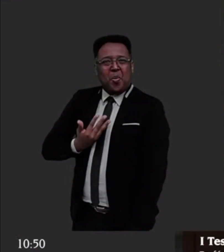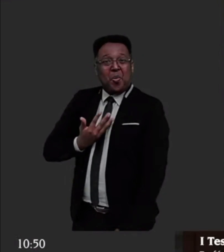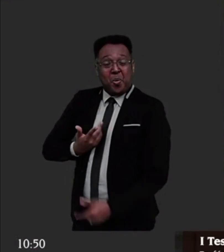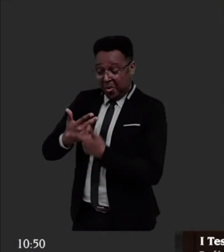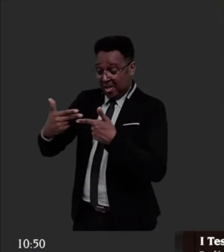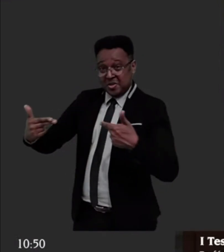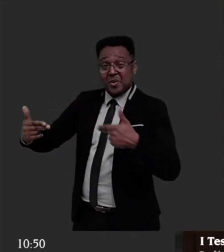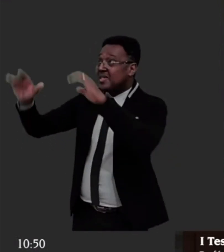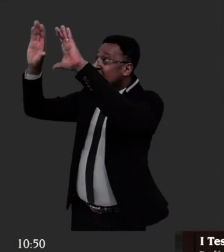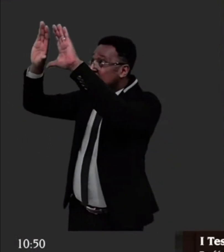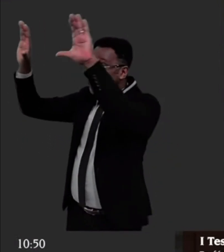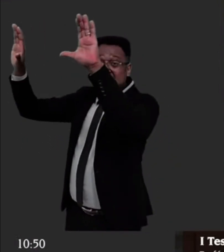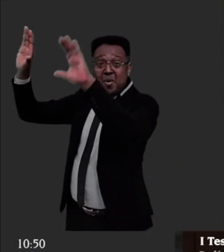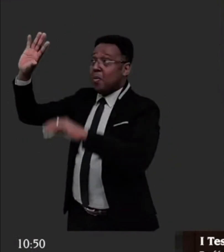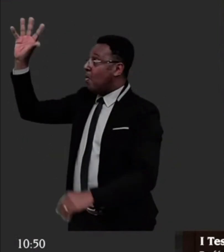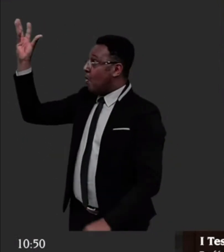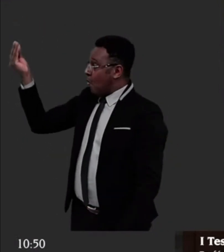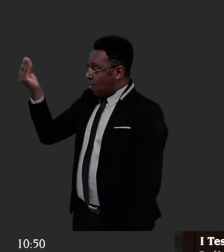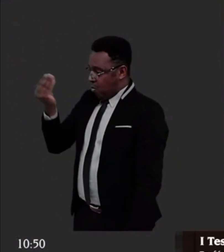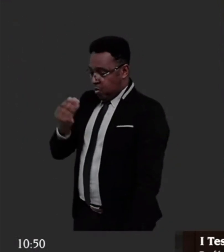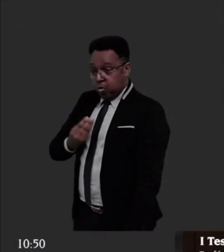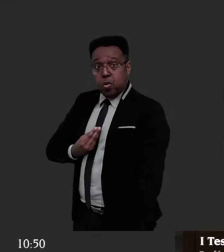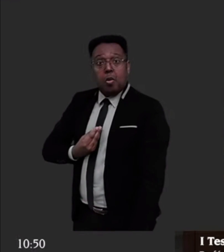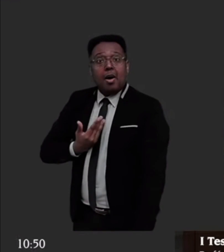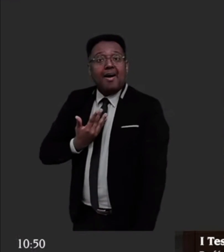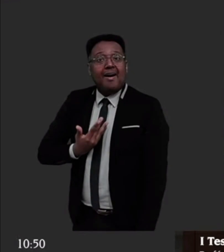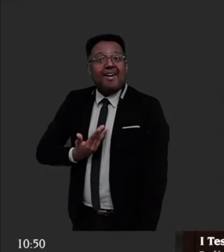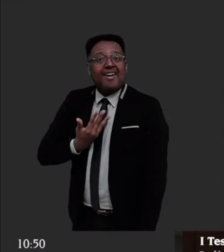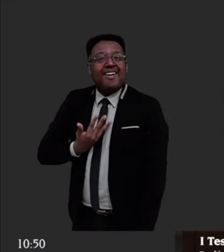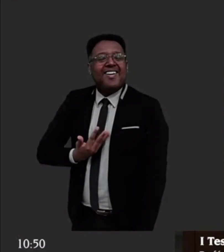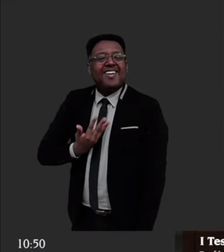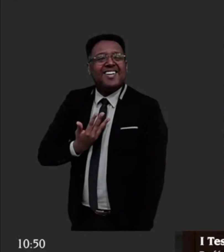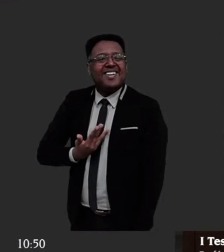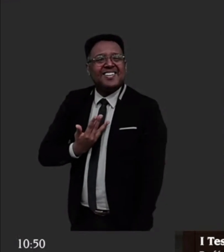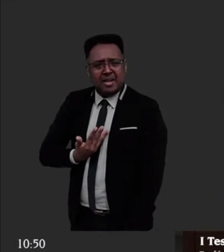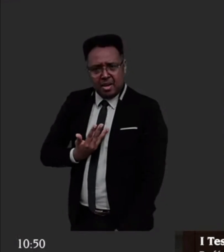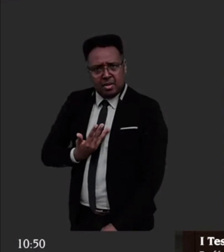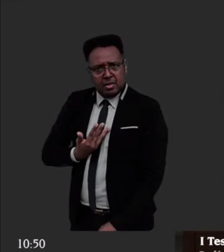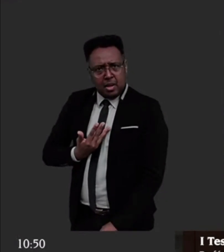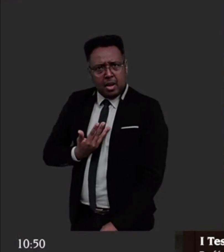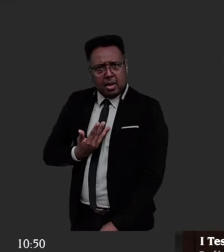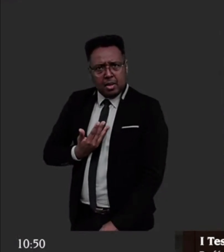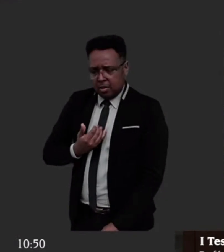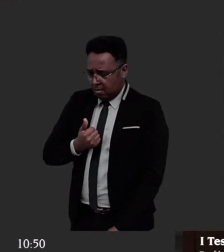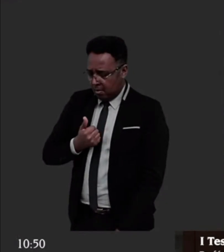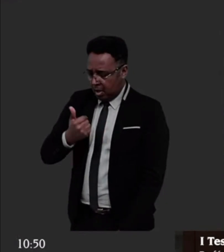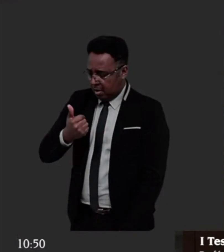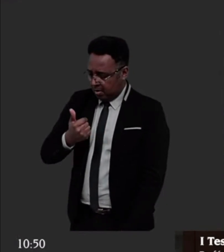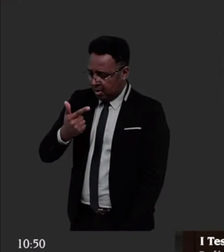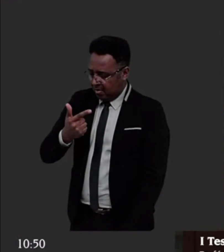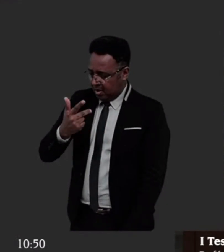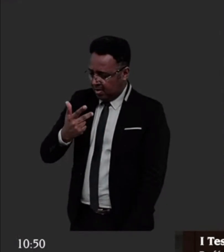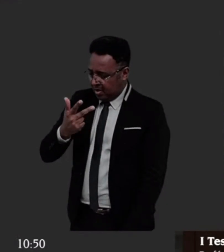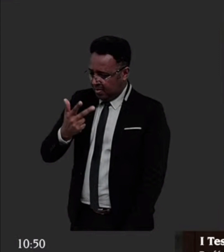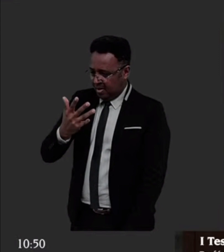as coisas espirituais de Deus a nós, que são os atributos de Deus que se concede a cada um